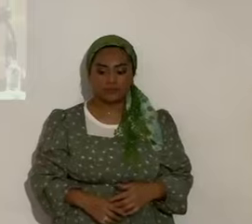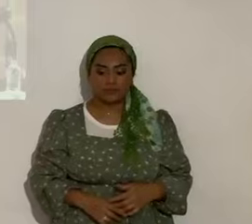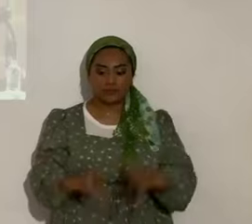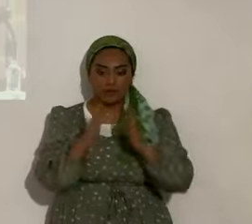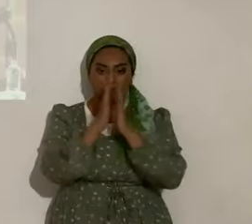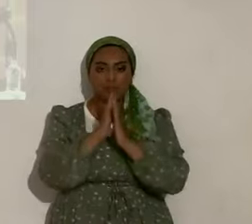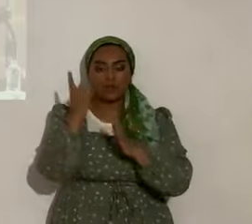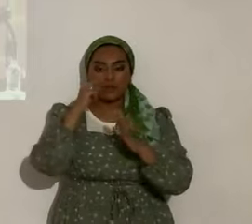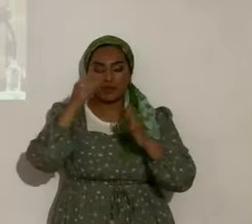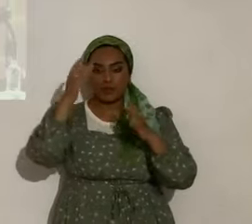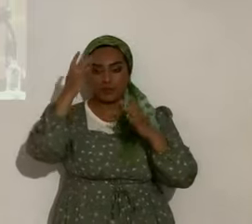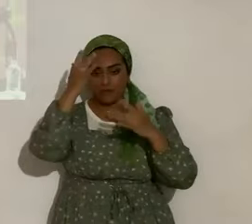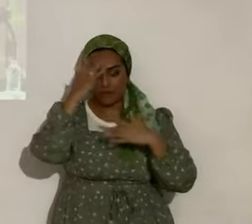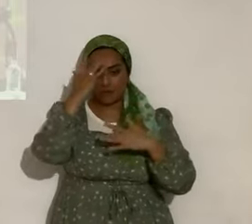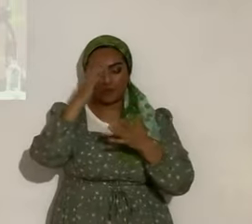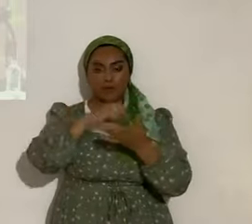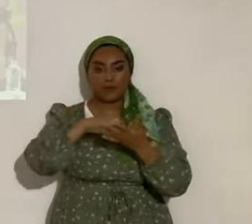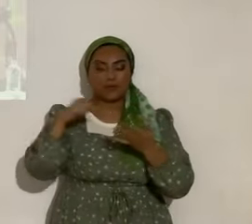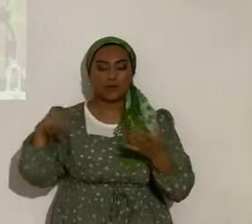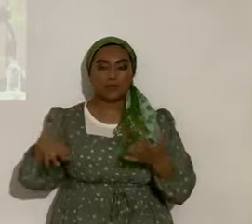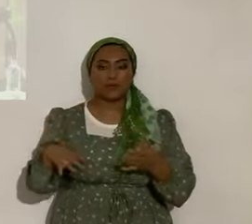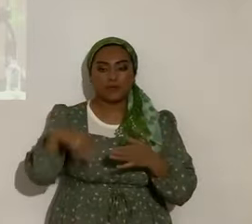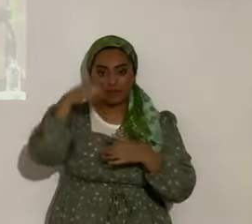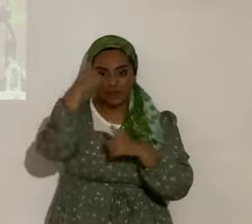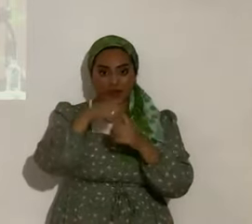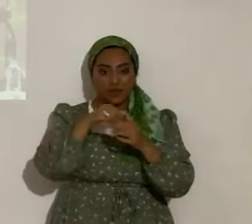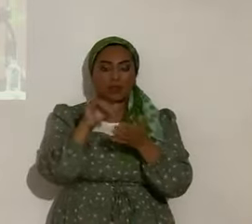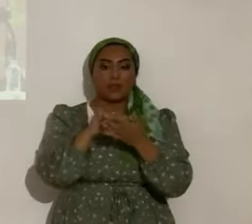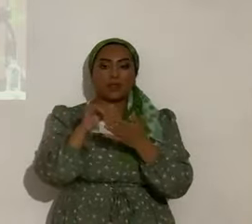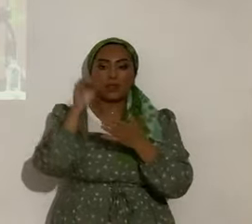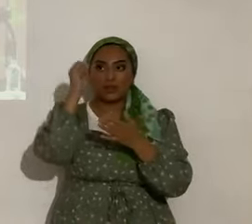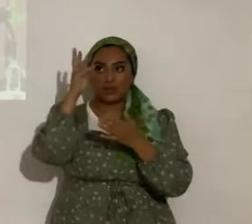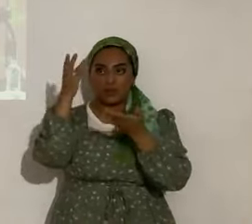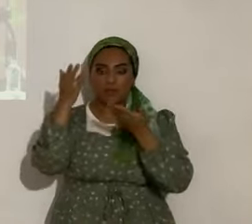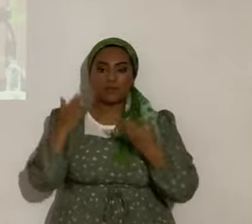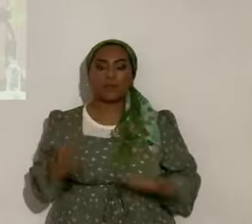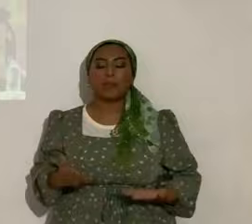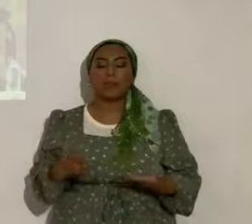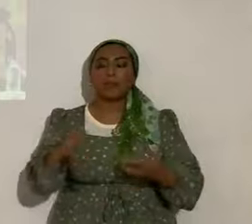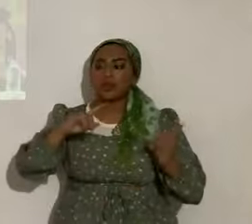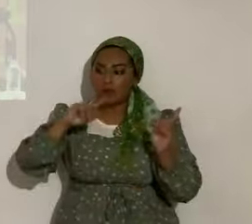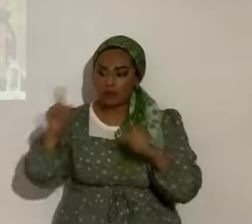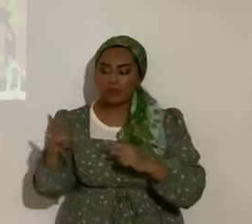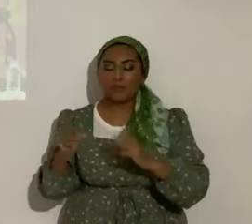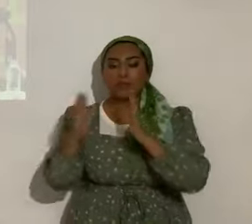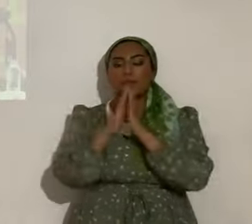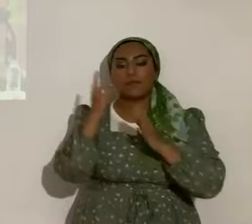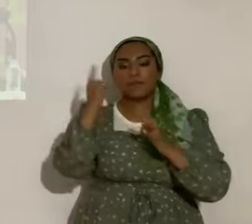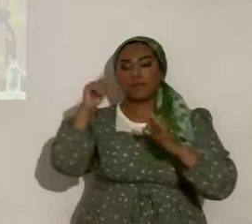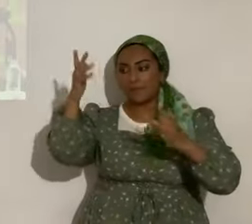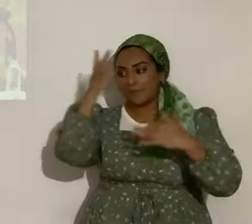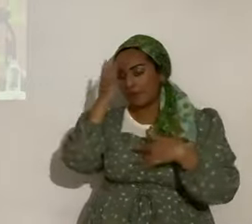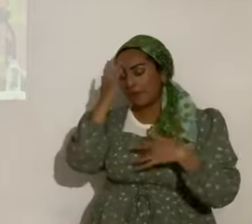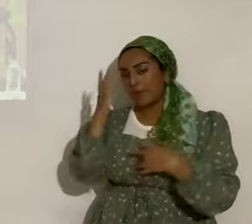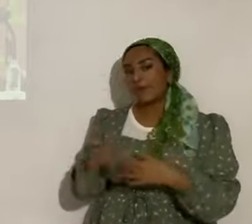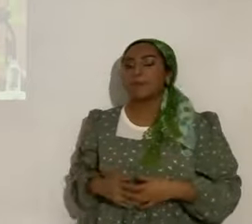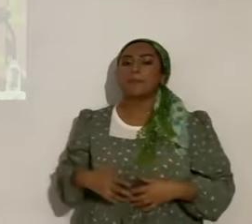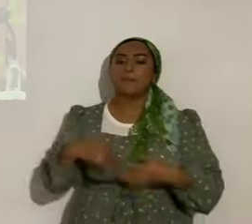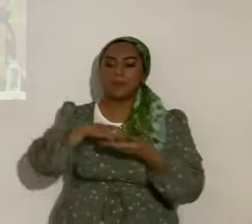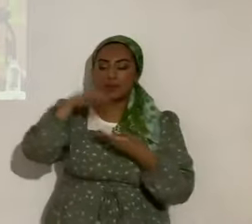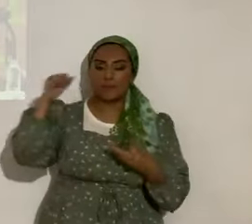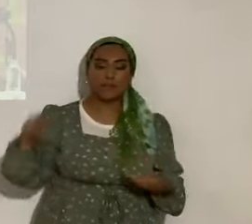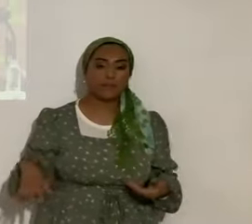orar por los enfermos y demás, echar fuera demonios. Recuerden, es una encomienda de Yahshua. Vayan, oren por los enfermos, echen